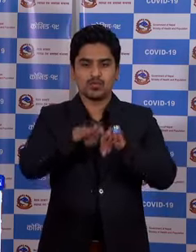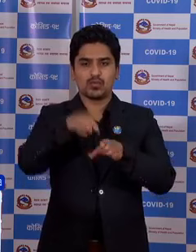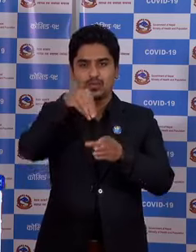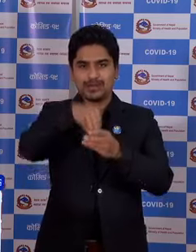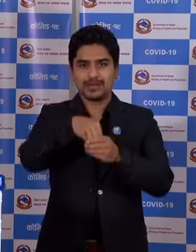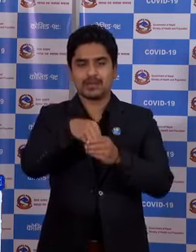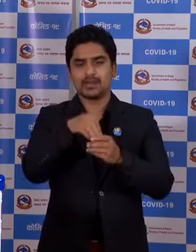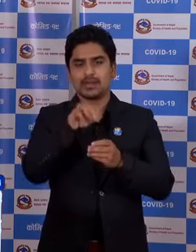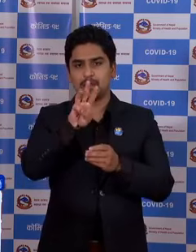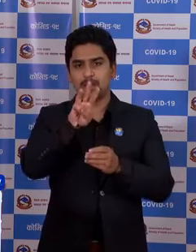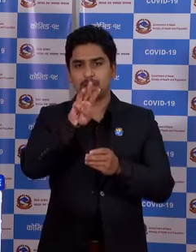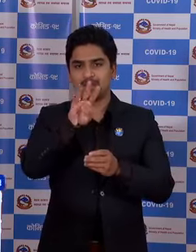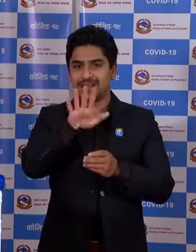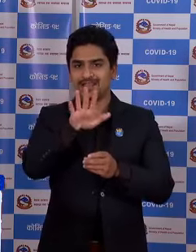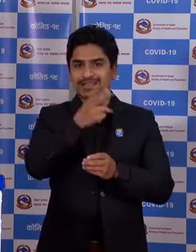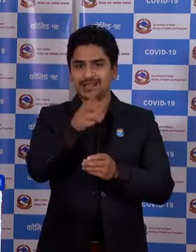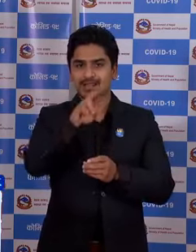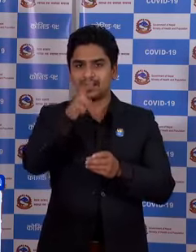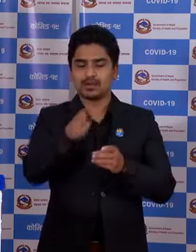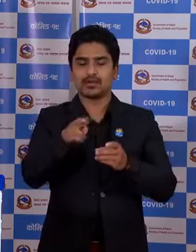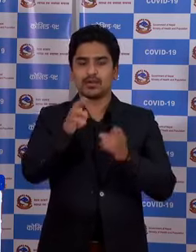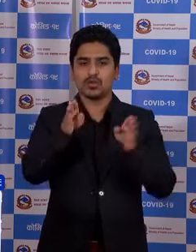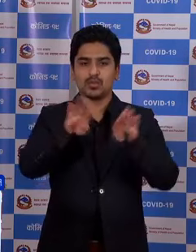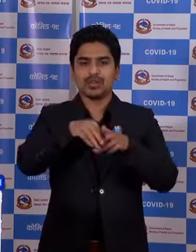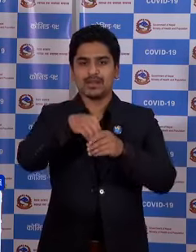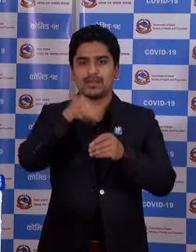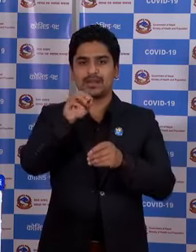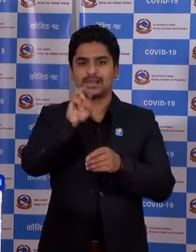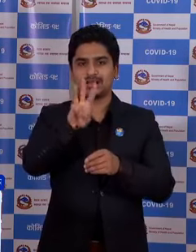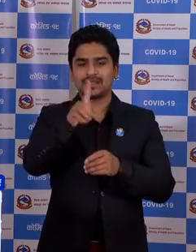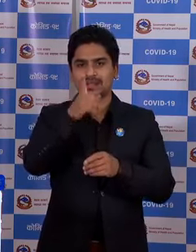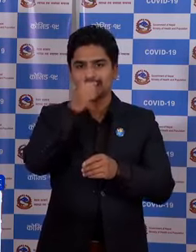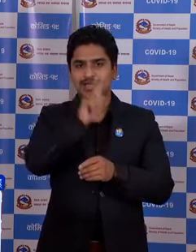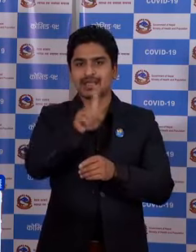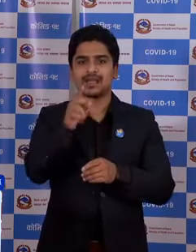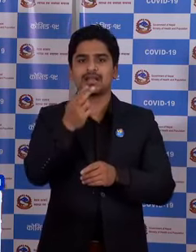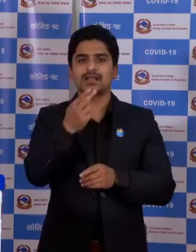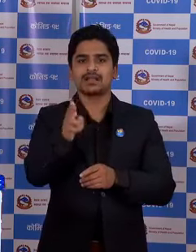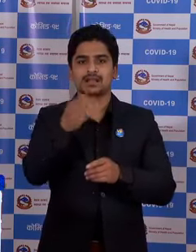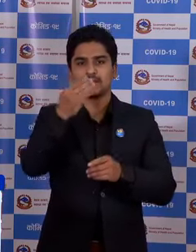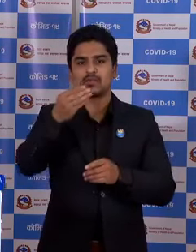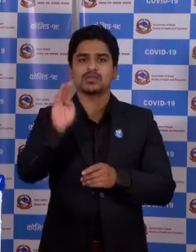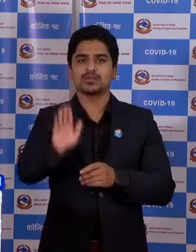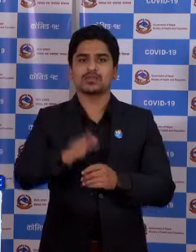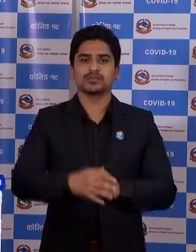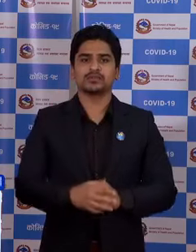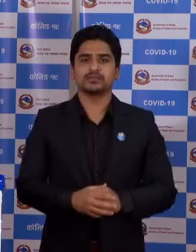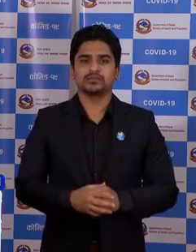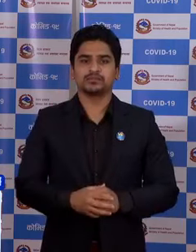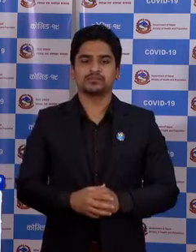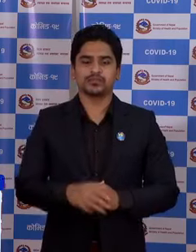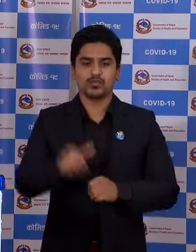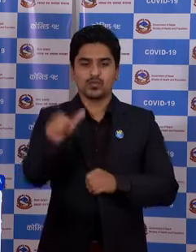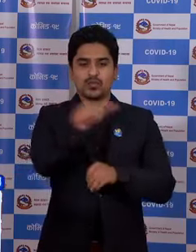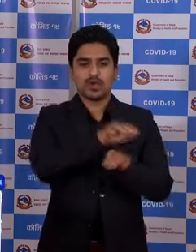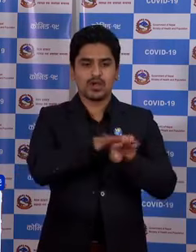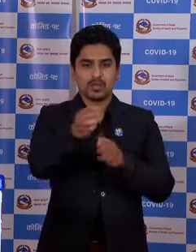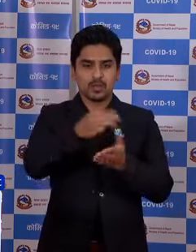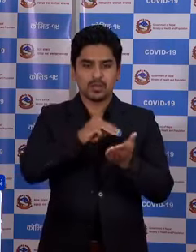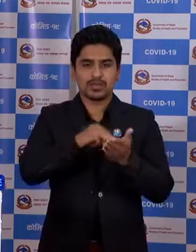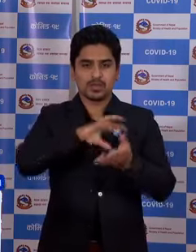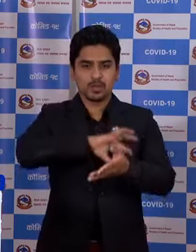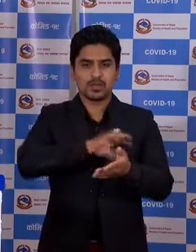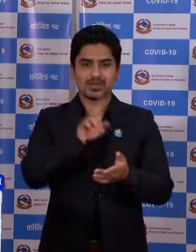उपत्यकाभित्र 35 र उपत्यका बाहिर 311 हुनुहुन्छ। उहाँहरूमध्ये प्रदेश